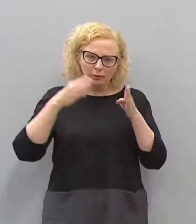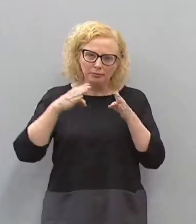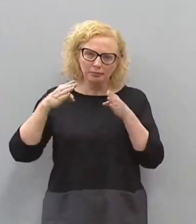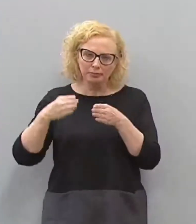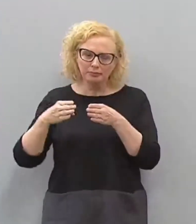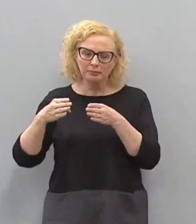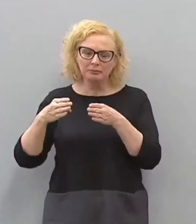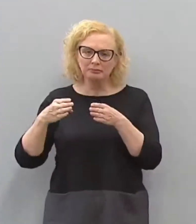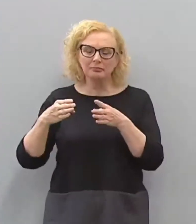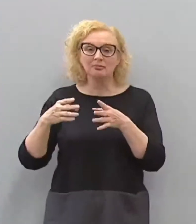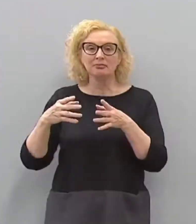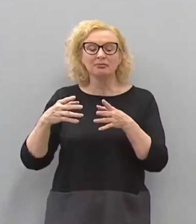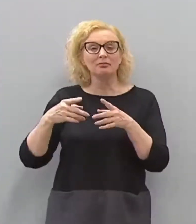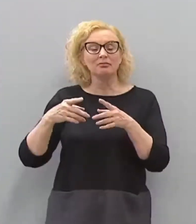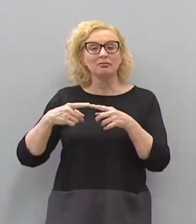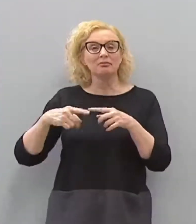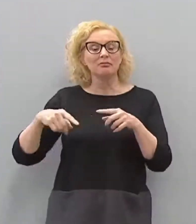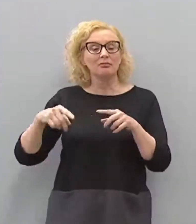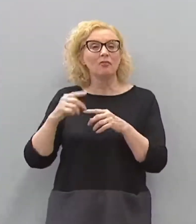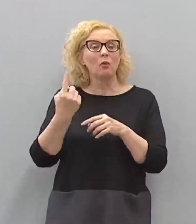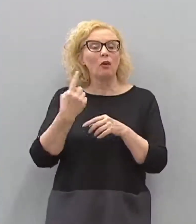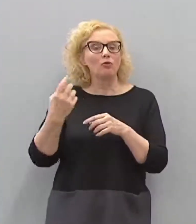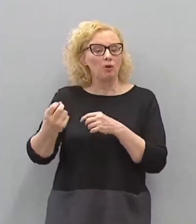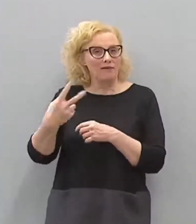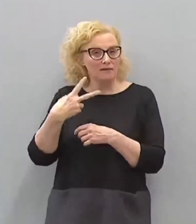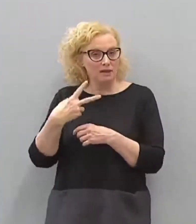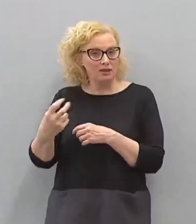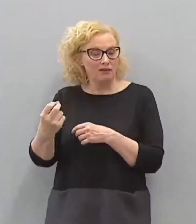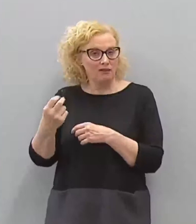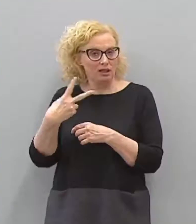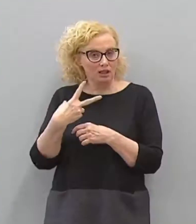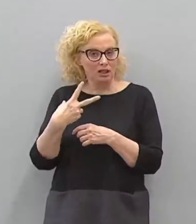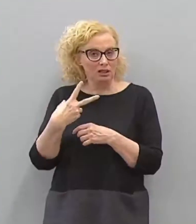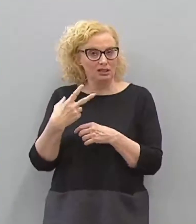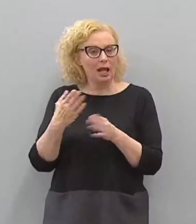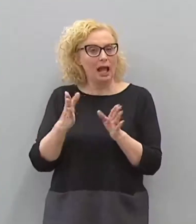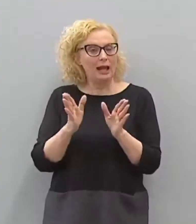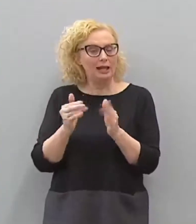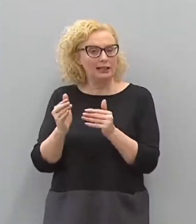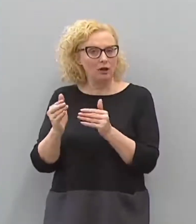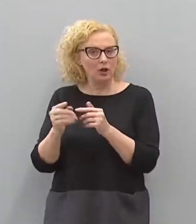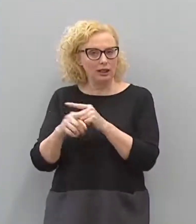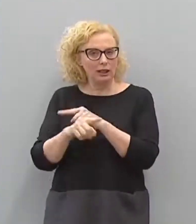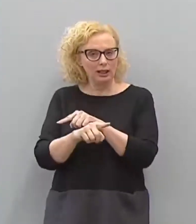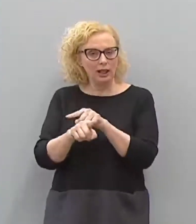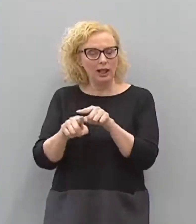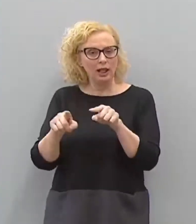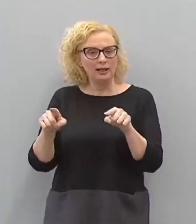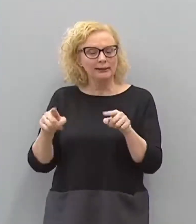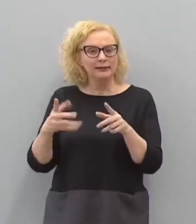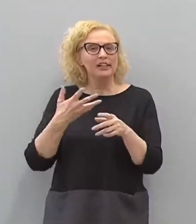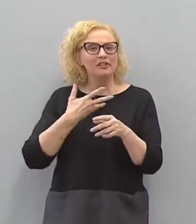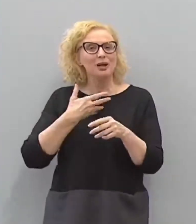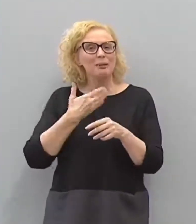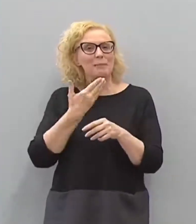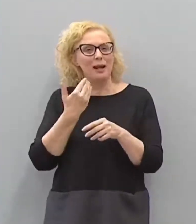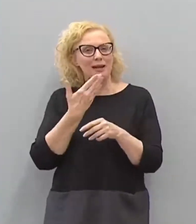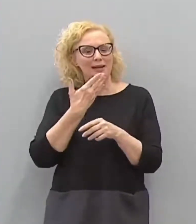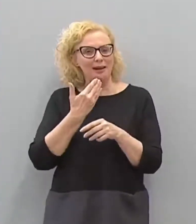ci è stato segnalato più volte e da da parte delle categorie interessate una carenza